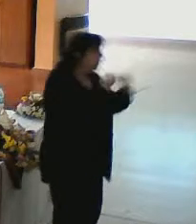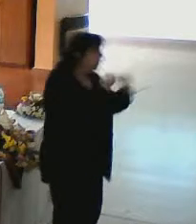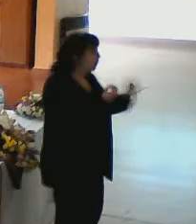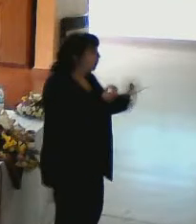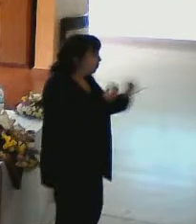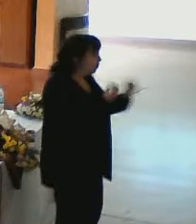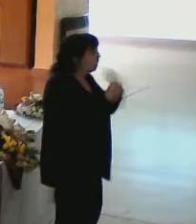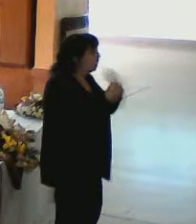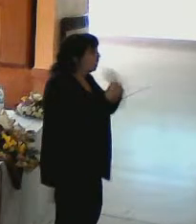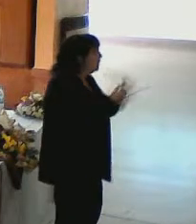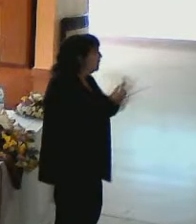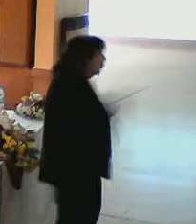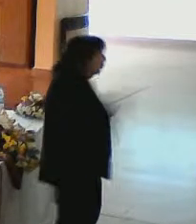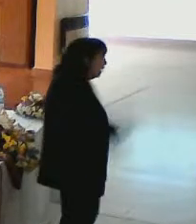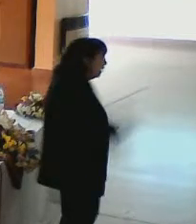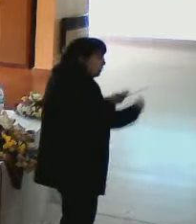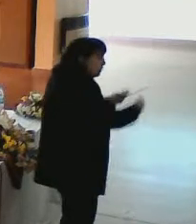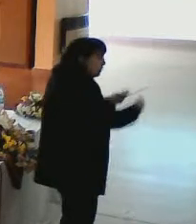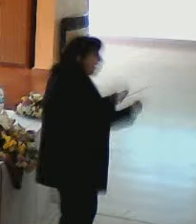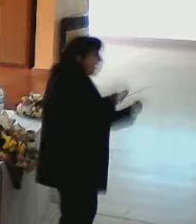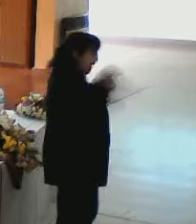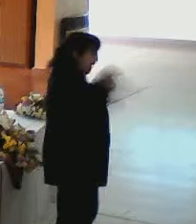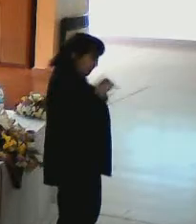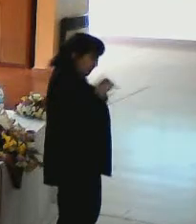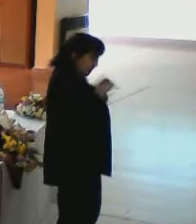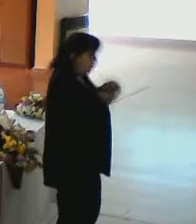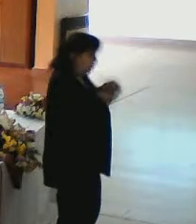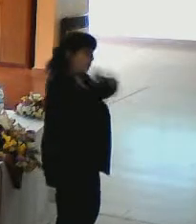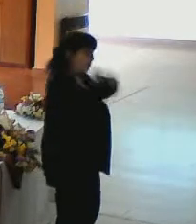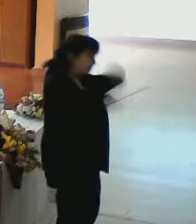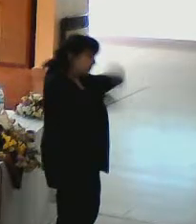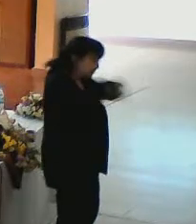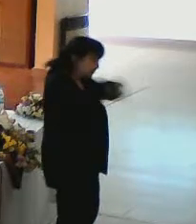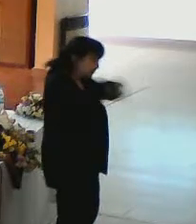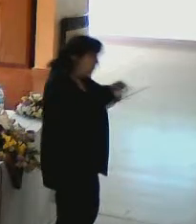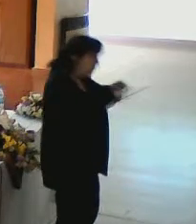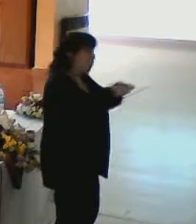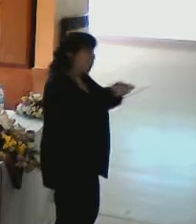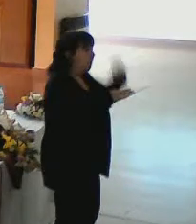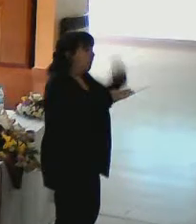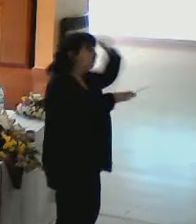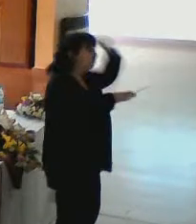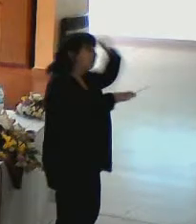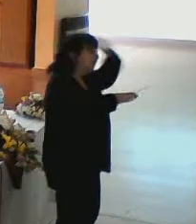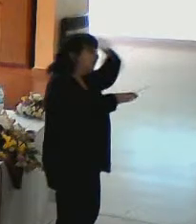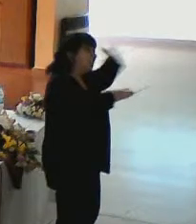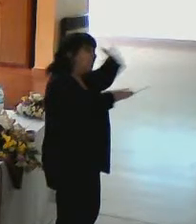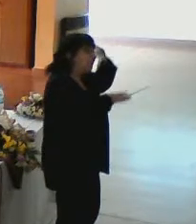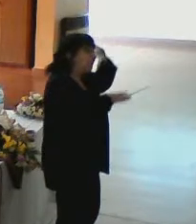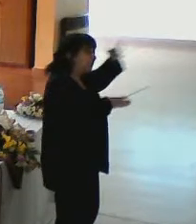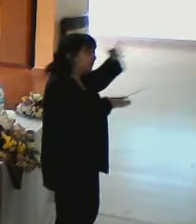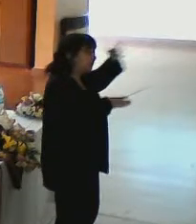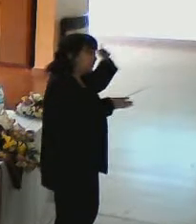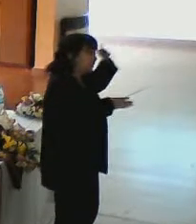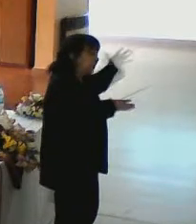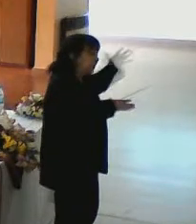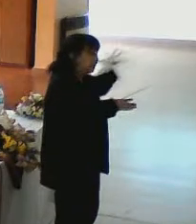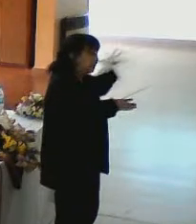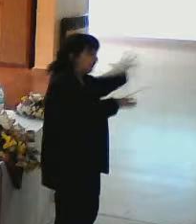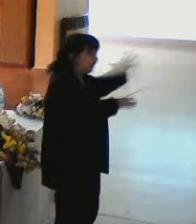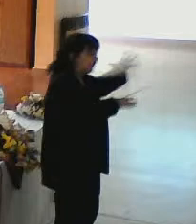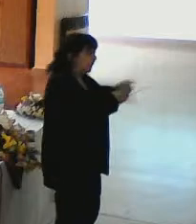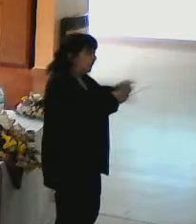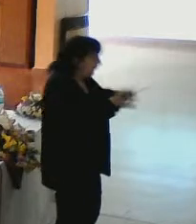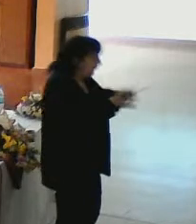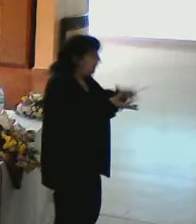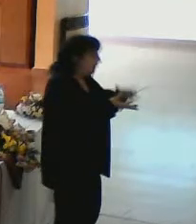diagnóstico tuvo, si tuvo alguna infección en el sistema nervioso central, como una meningitis, como una encefalitis, como una sepsis, que es